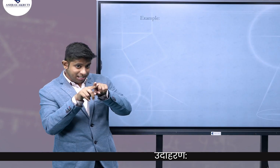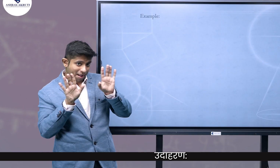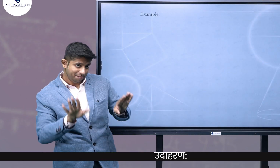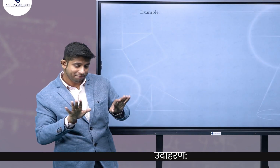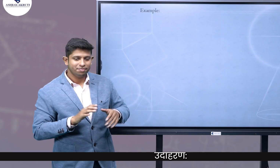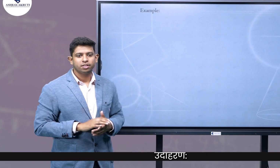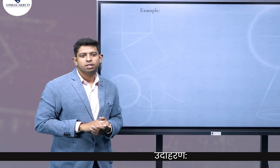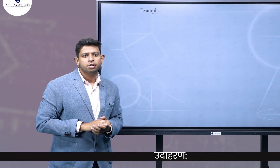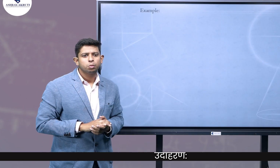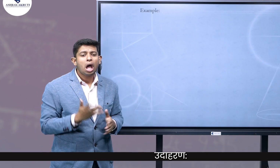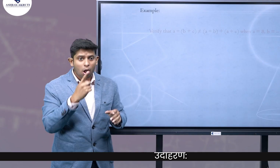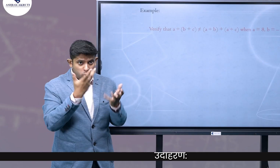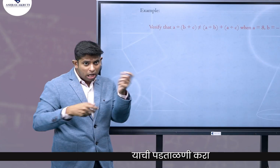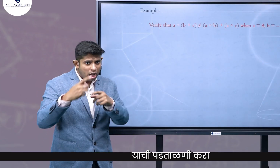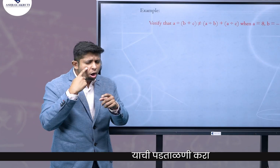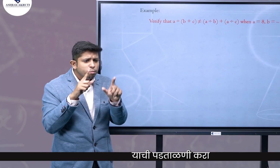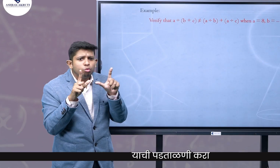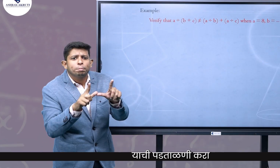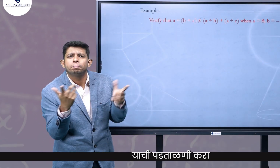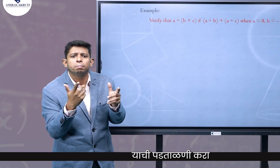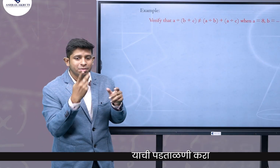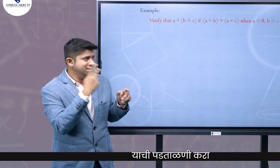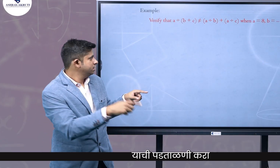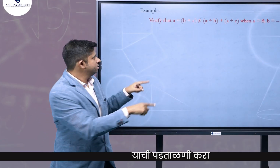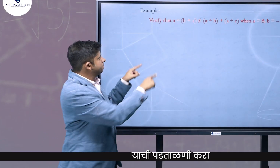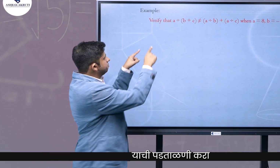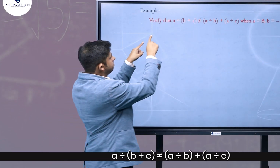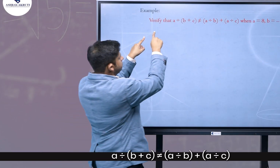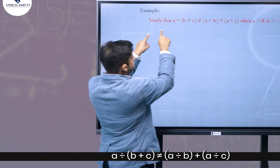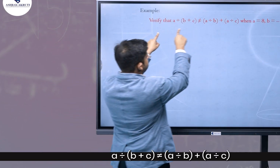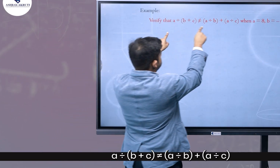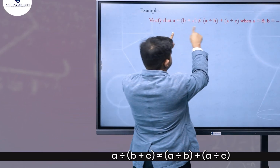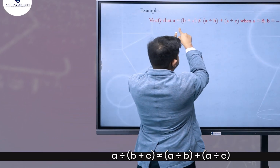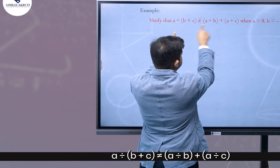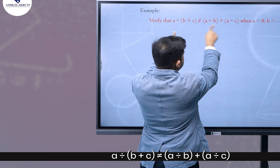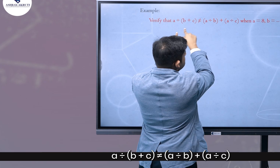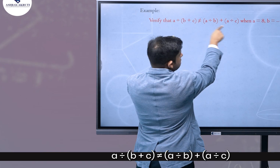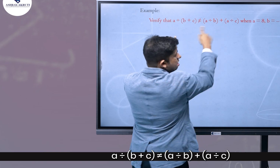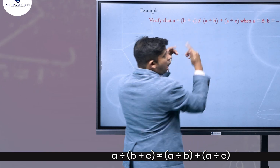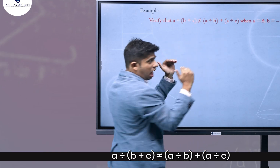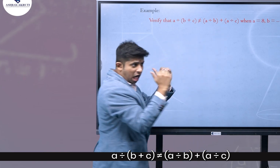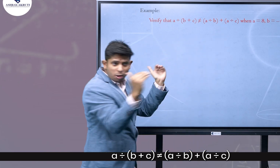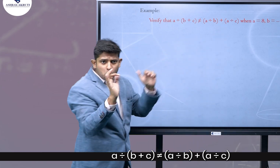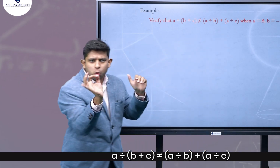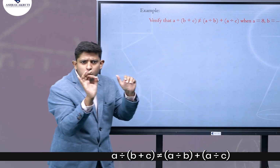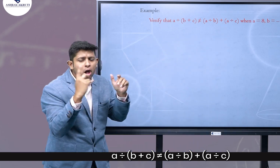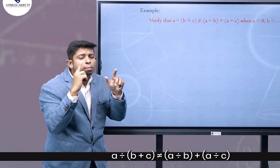उदाहरण. याची पडताळणी करा. a डिवाइडेड ऑफ b प्लस c नॉट इक्वल टू a डिवाइड बाय